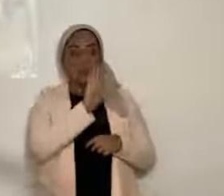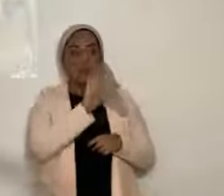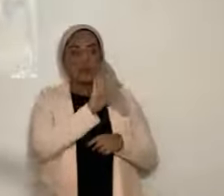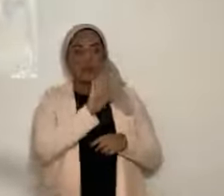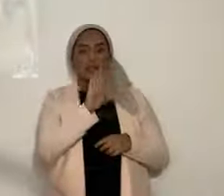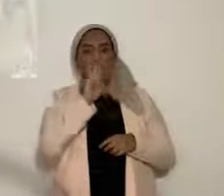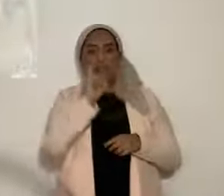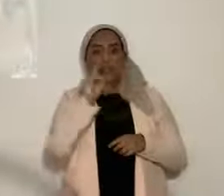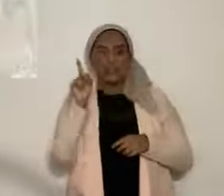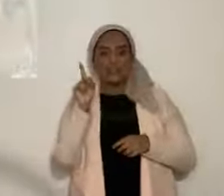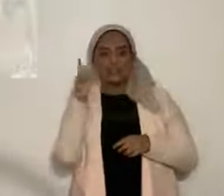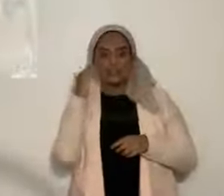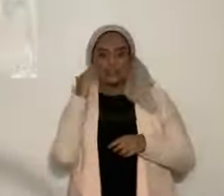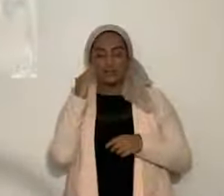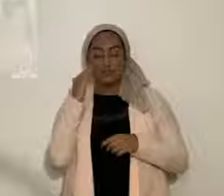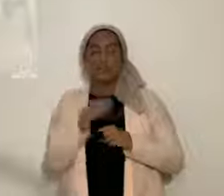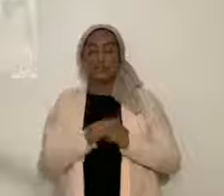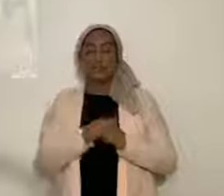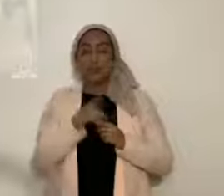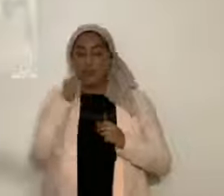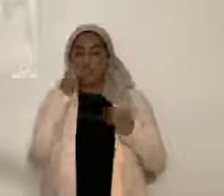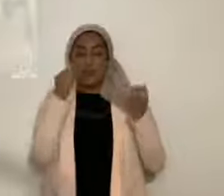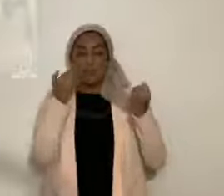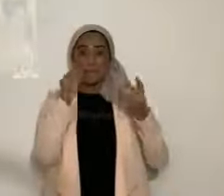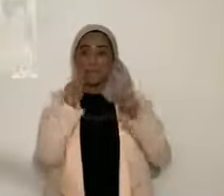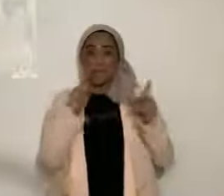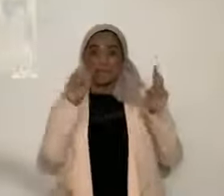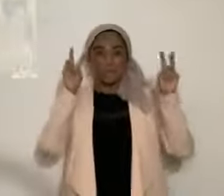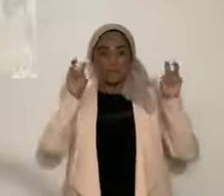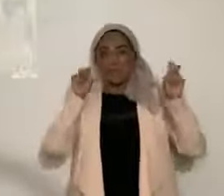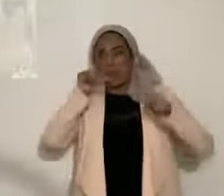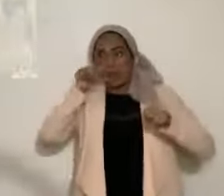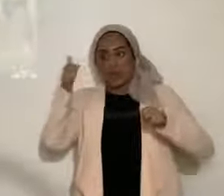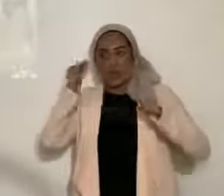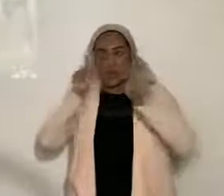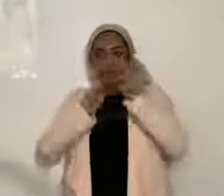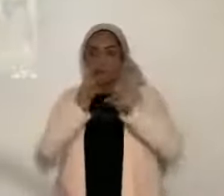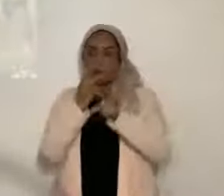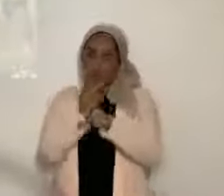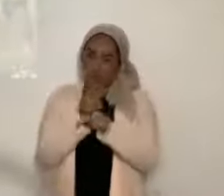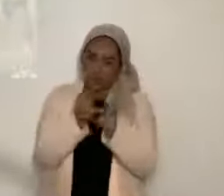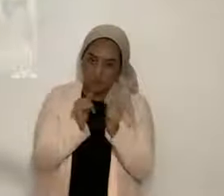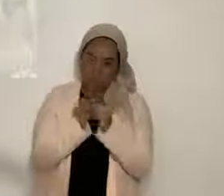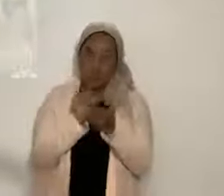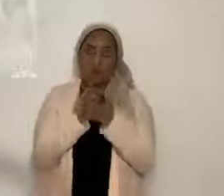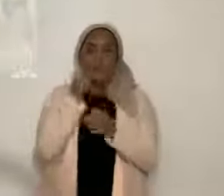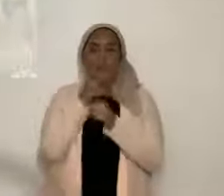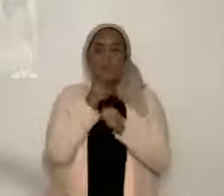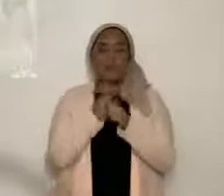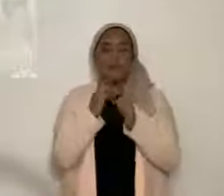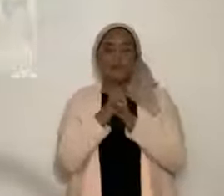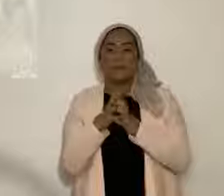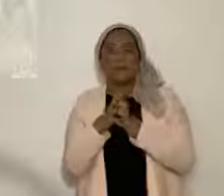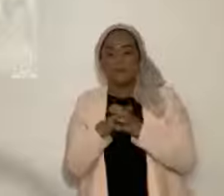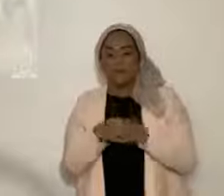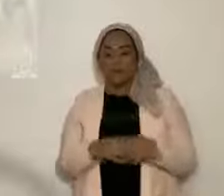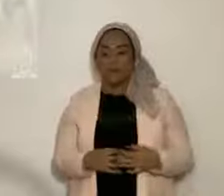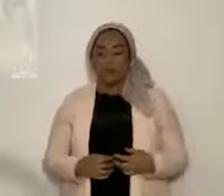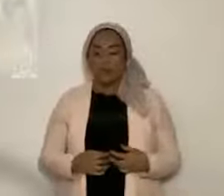identificación. No, porque muchas personas se hacen pasar por otras. Tengan cuidado con eso, amados hermanos, amadas